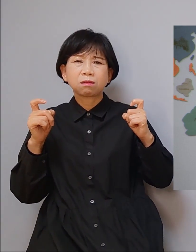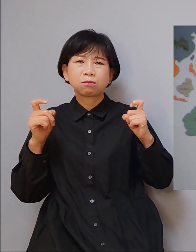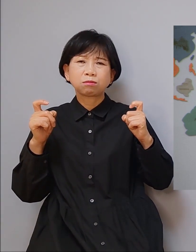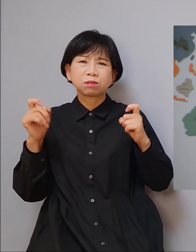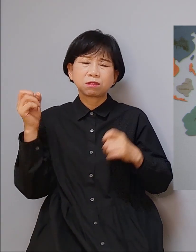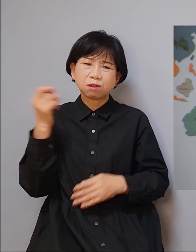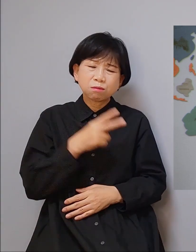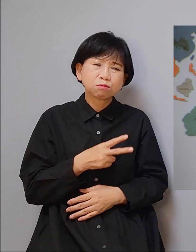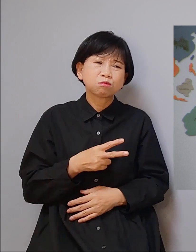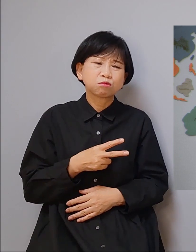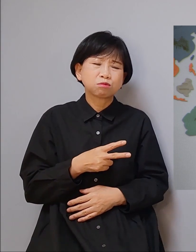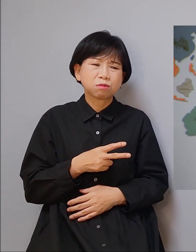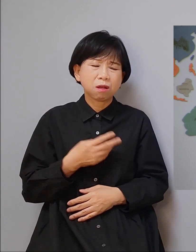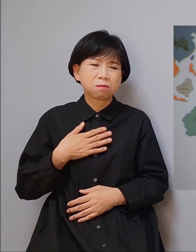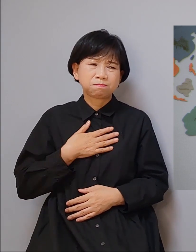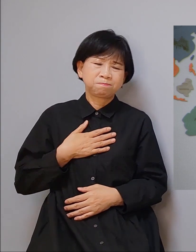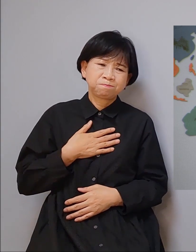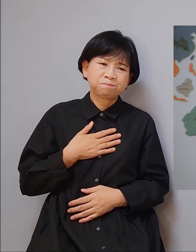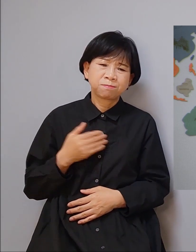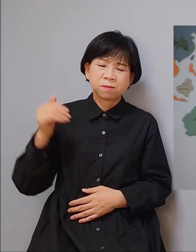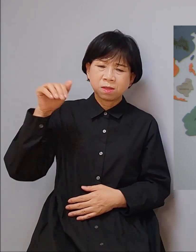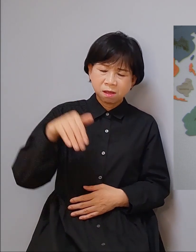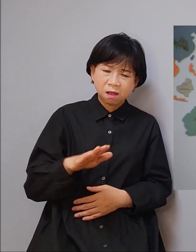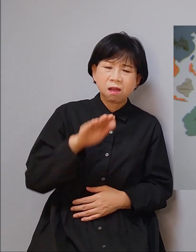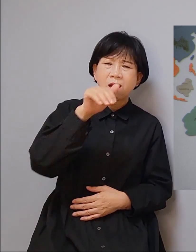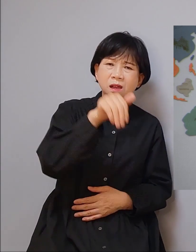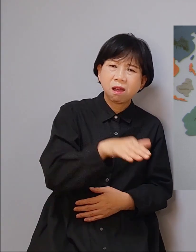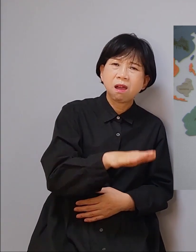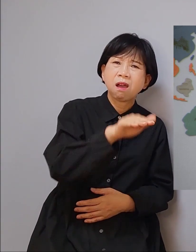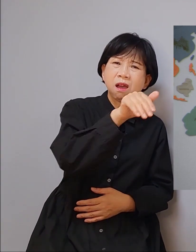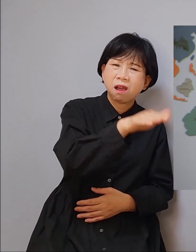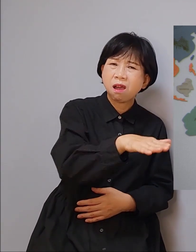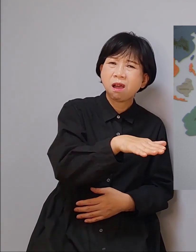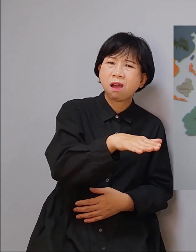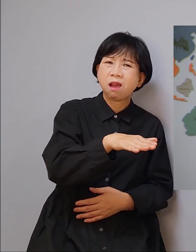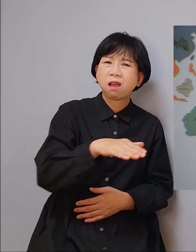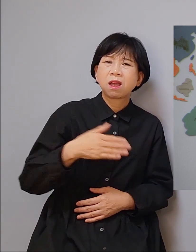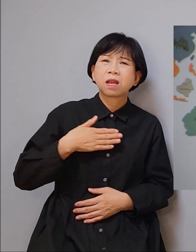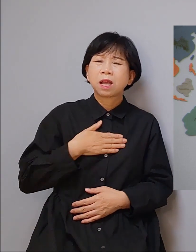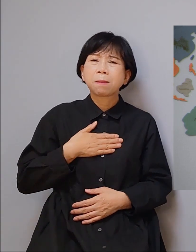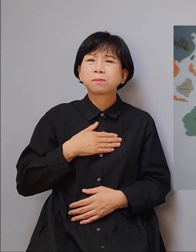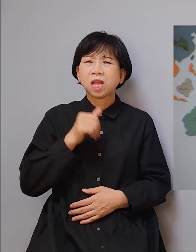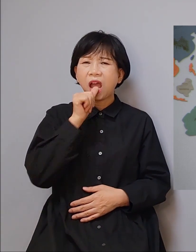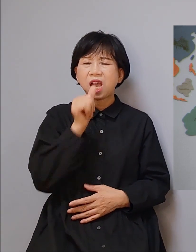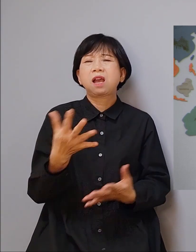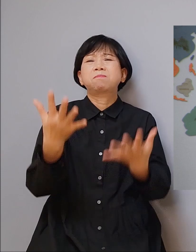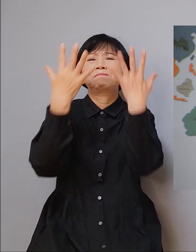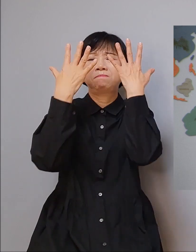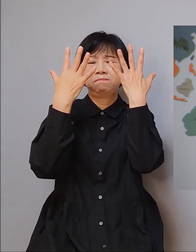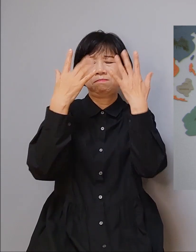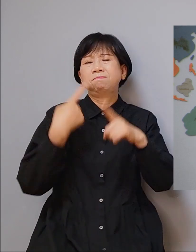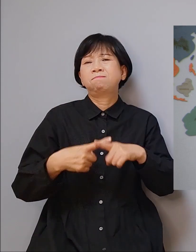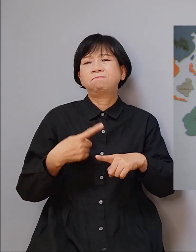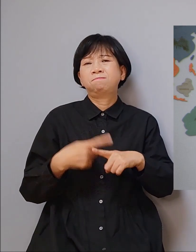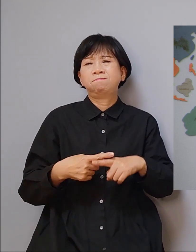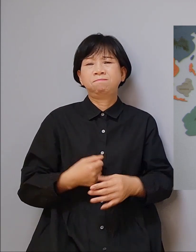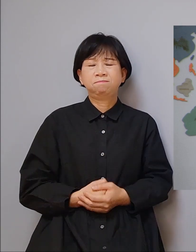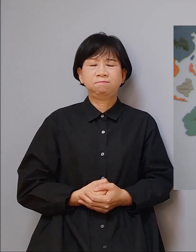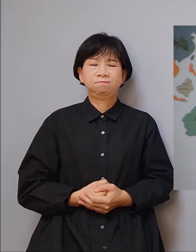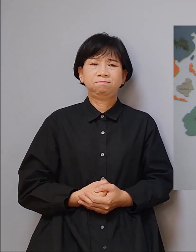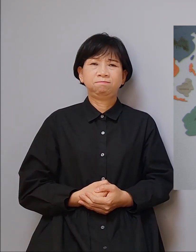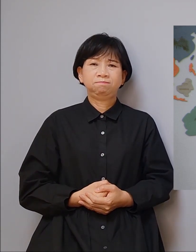자꾸 바뀌는 거죠. 감정의 기복이 막 심한 거예요. 이 감정의 감옥에 갇혀 있기 때문에